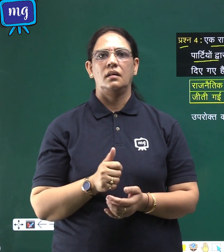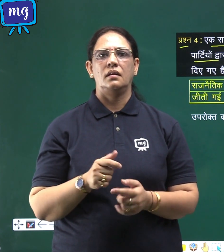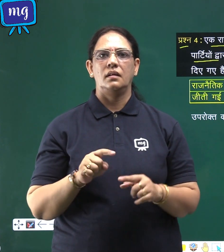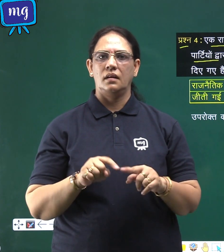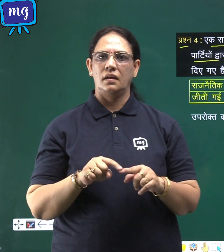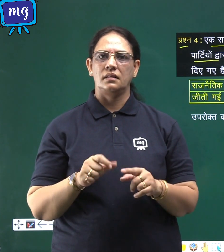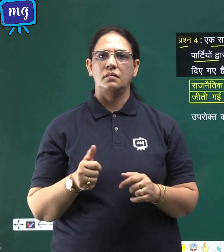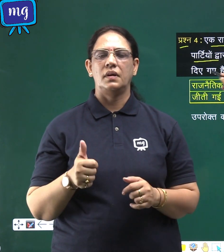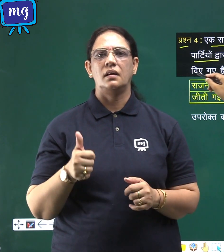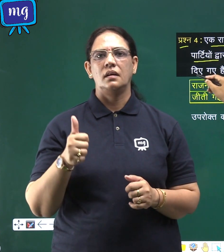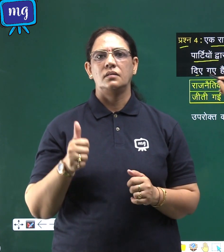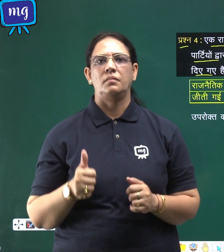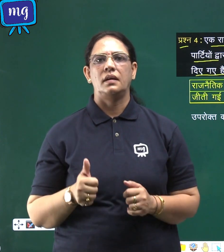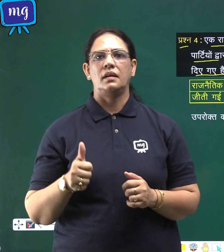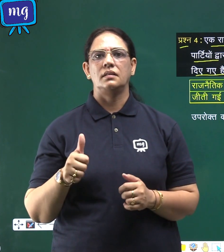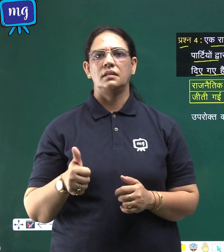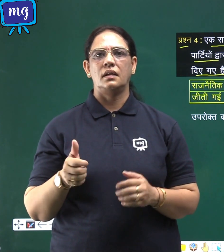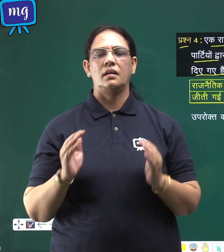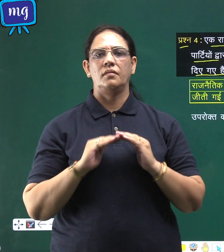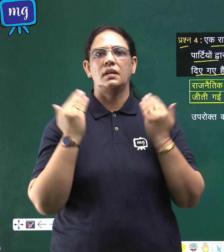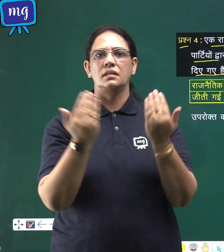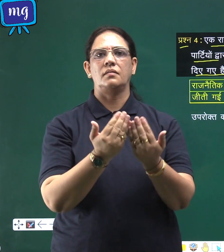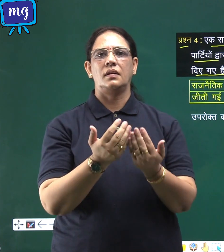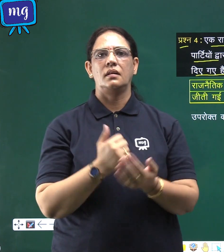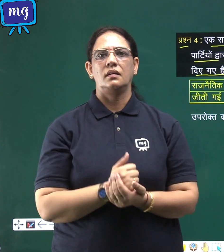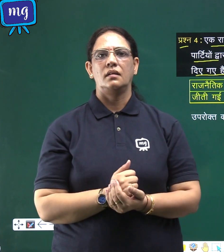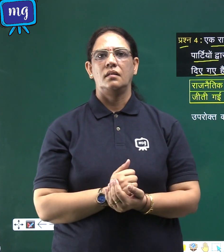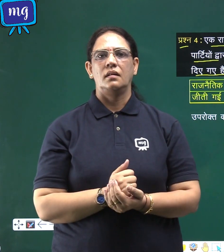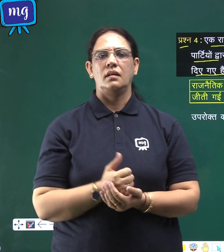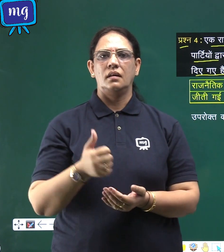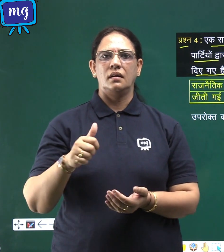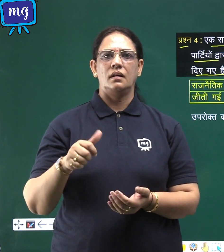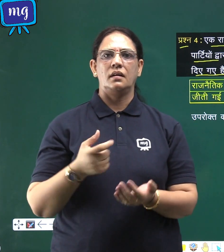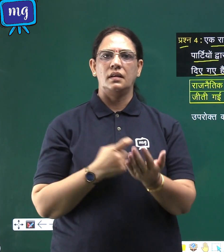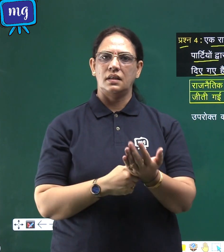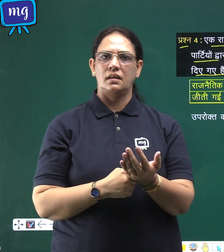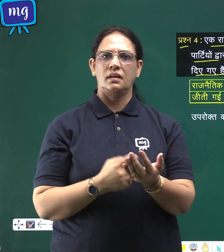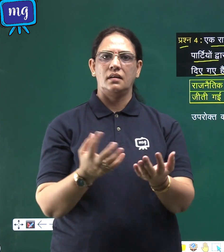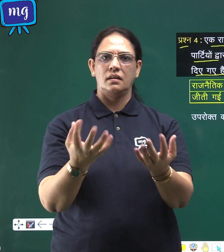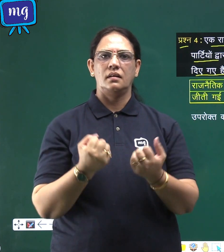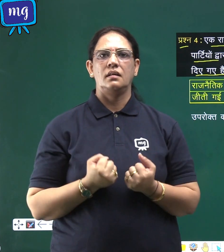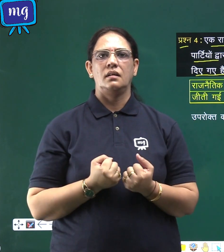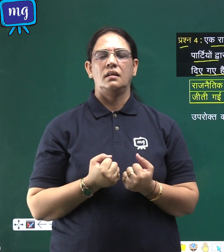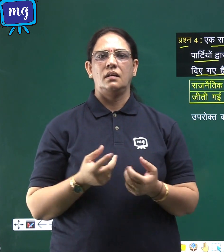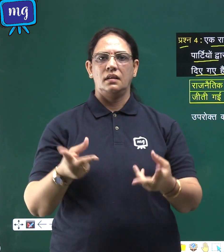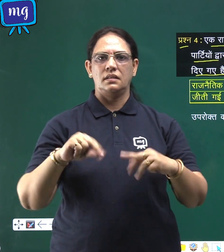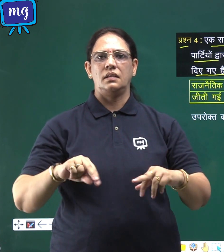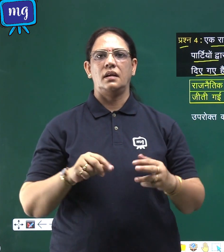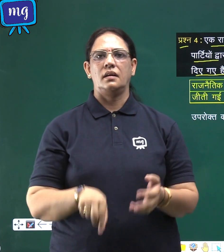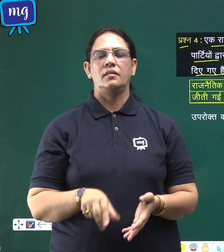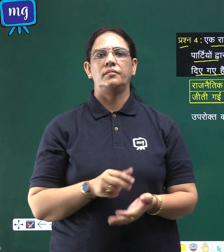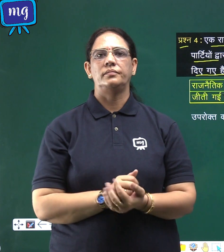परिणाम नीचे दिये गया है